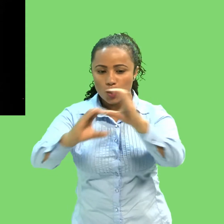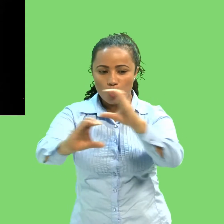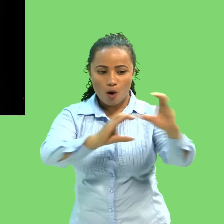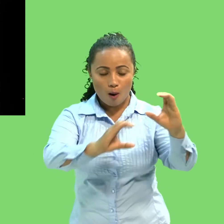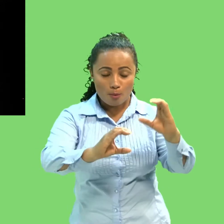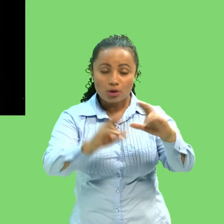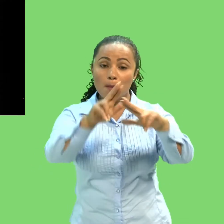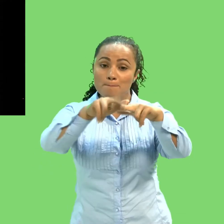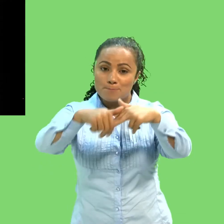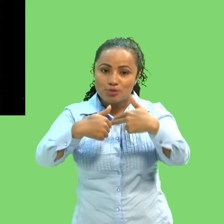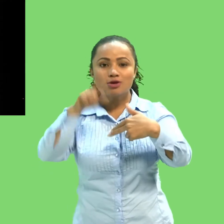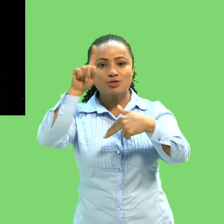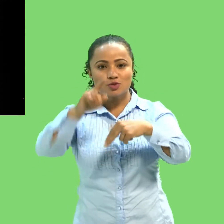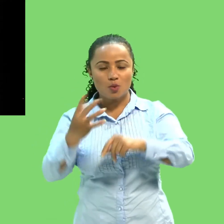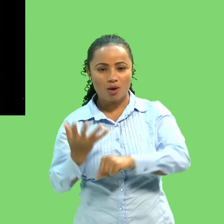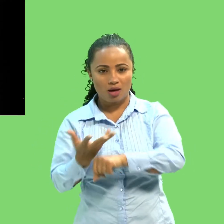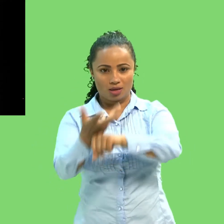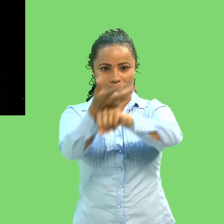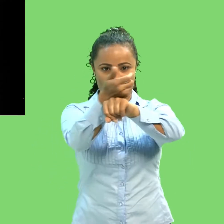interdisciplinaridade.